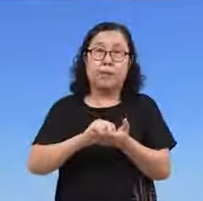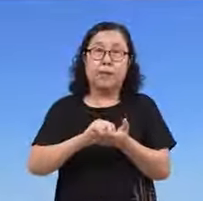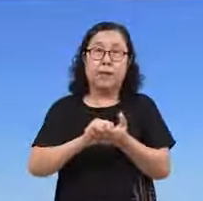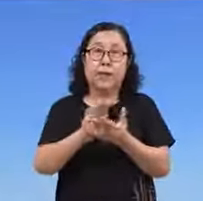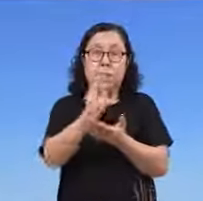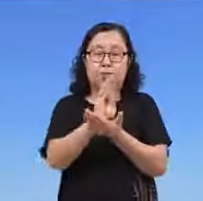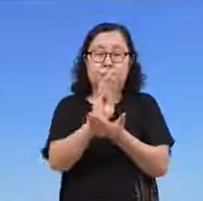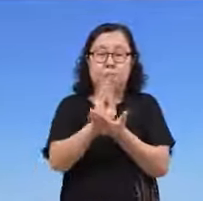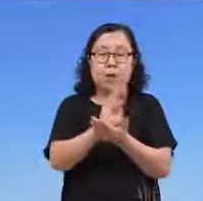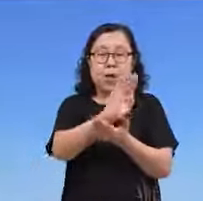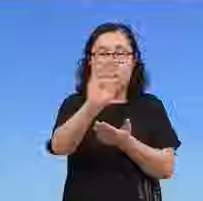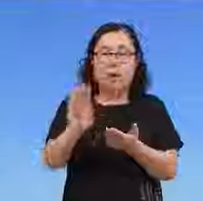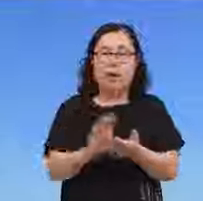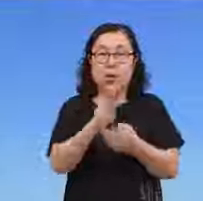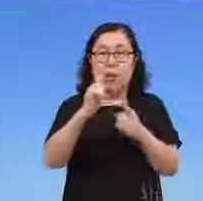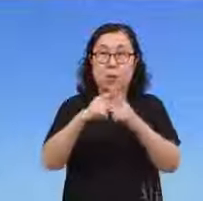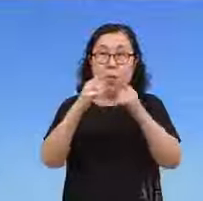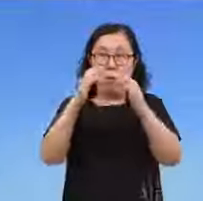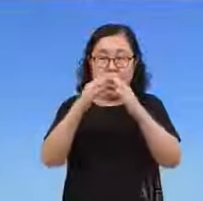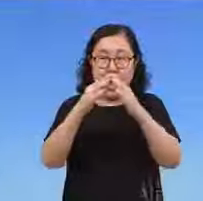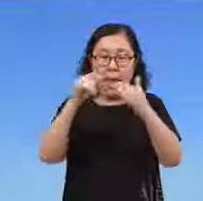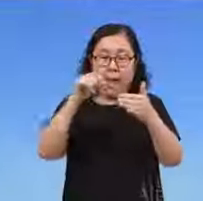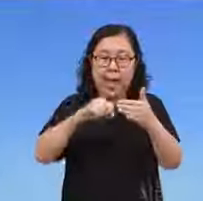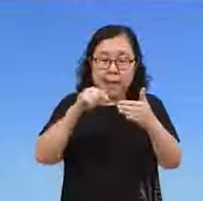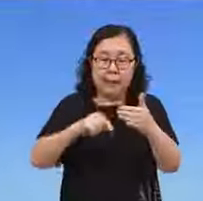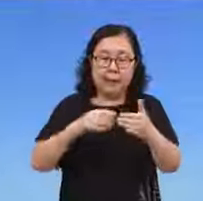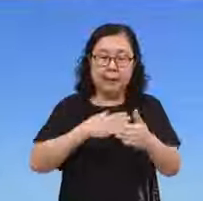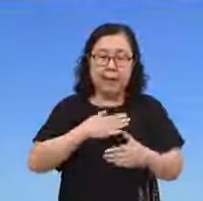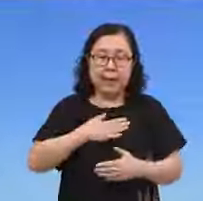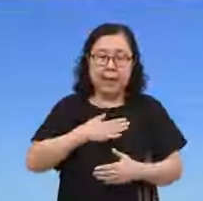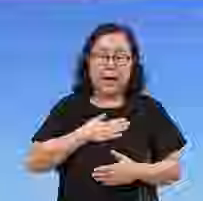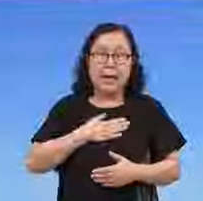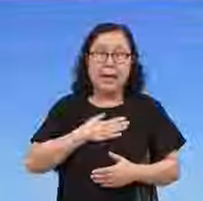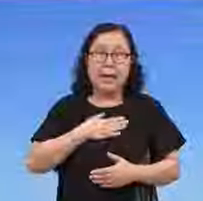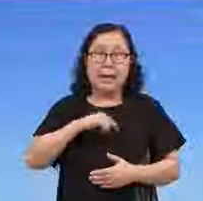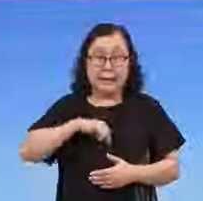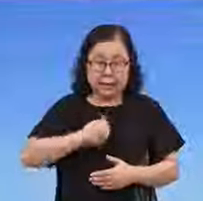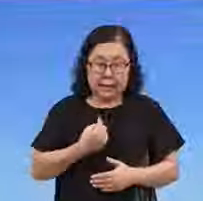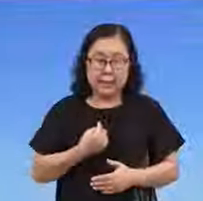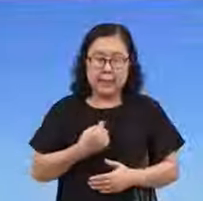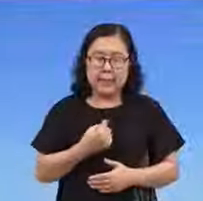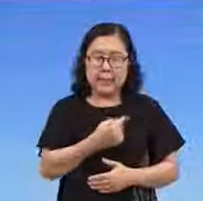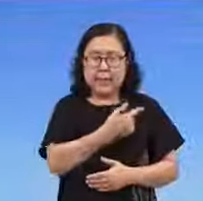따지자면 분당 우리 교회에서 제가 가장 큰 두려움에 빠져 있을 것입니다.